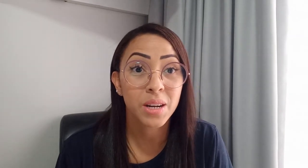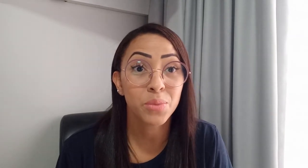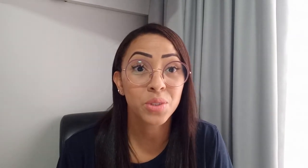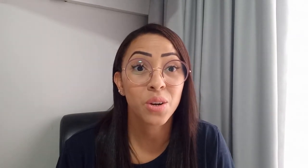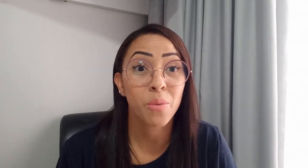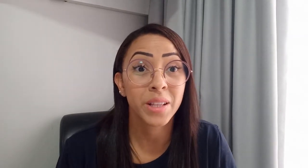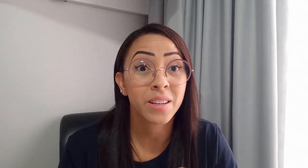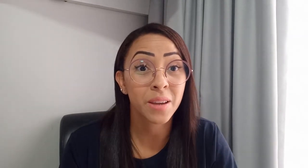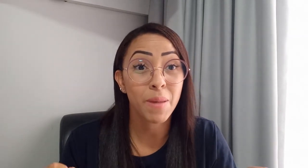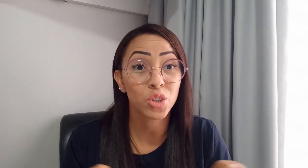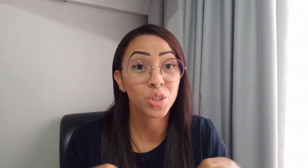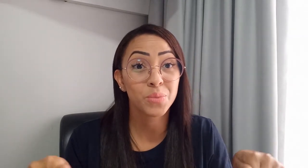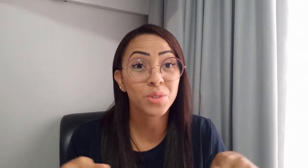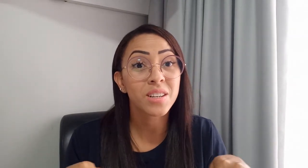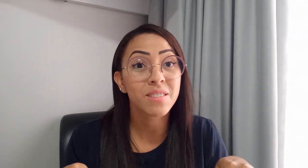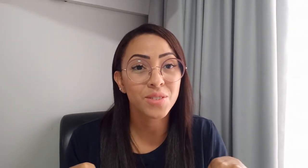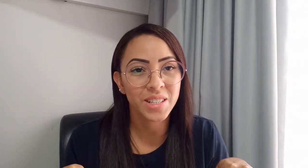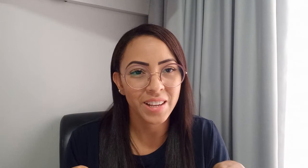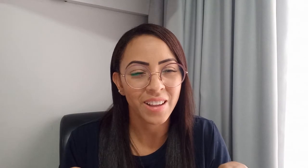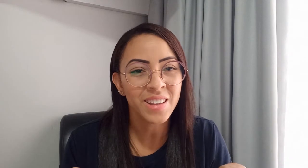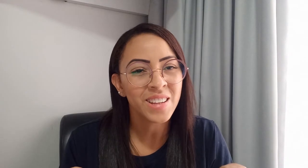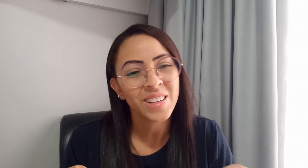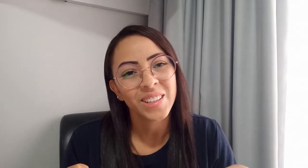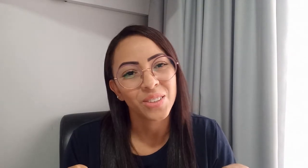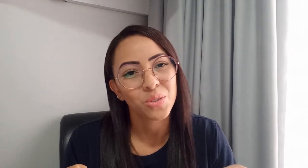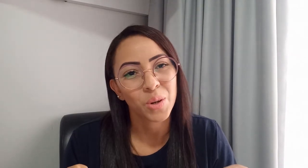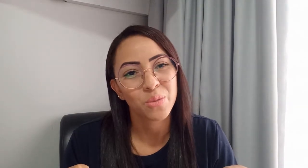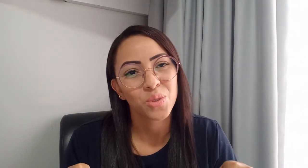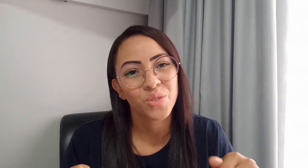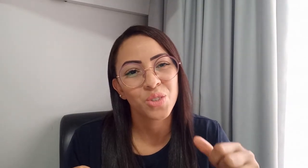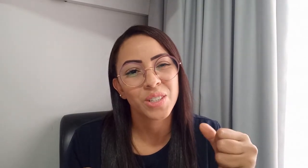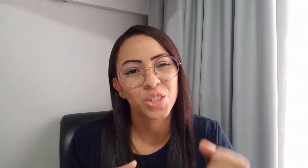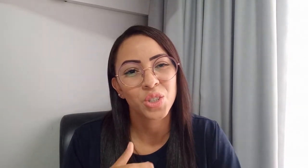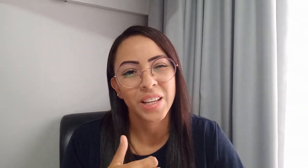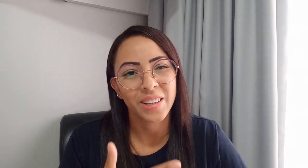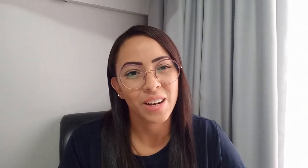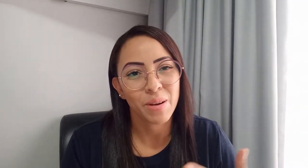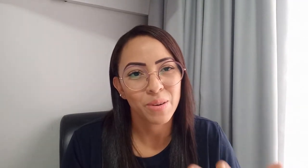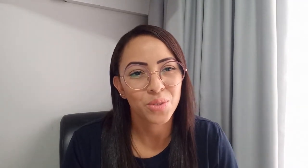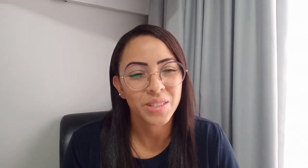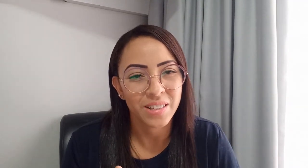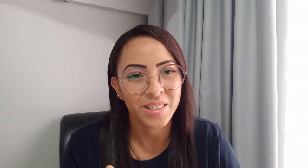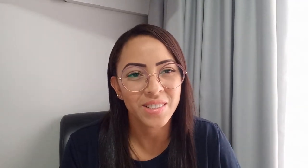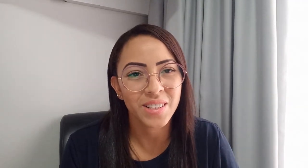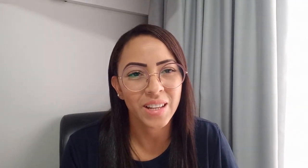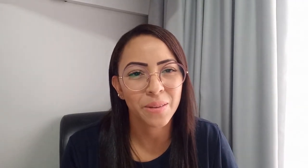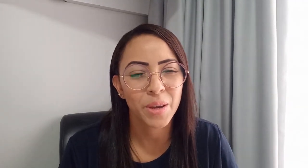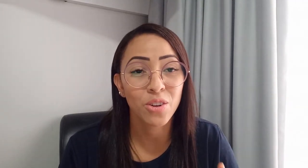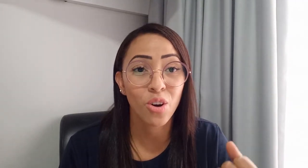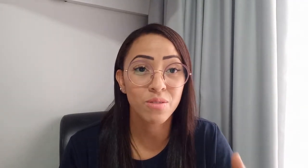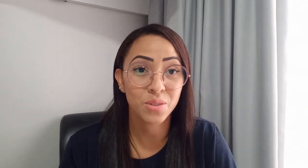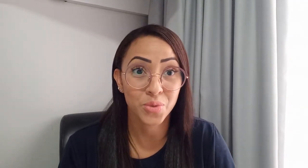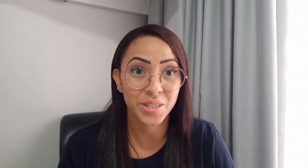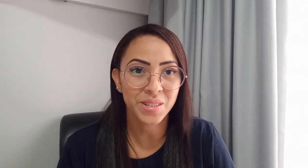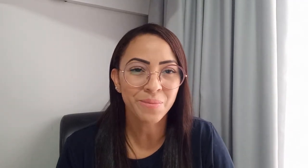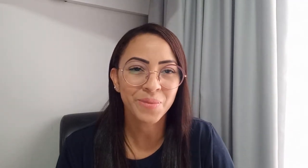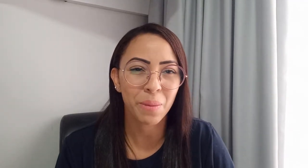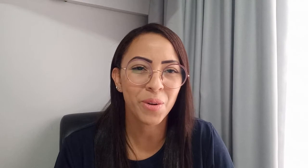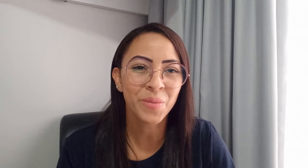música, comenta aqui embaixo que música que você quer. Que nos próximos vídeos a gente tenta gravar para vocês e ensinar também novas músicas, tá bom?